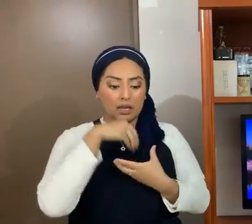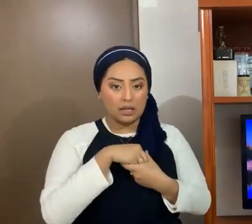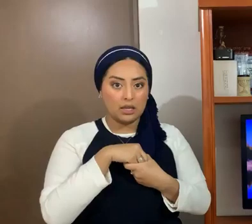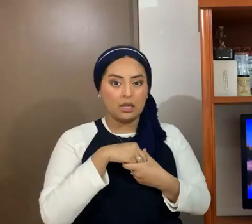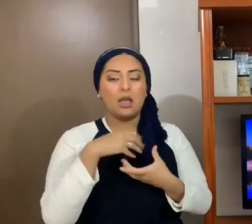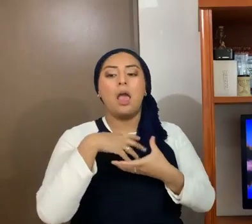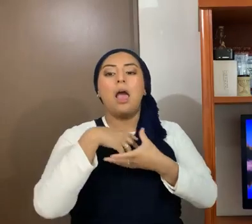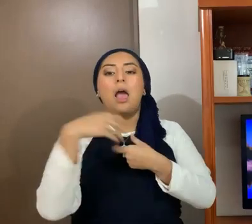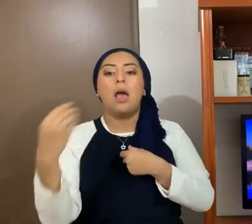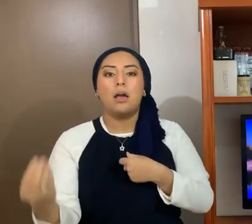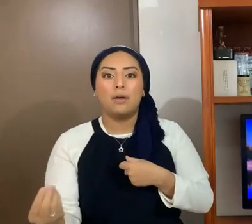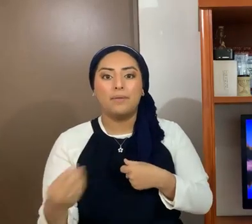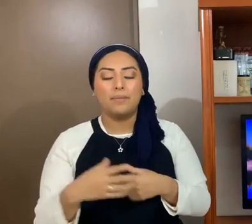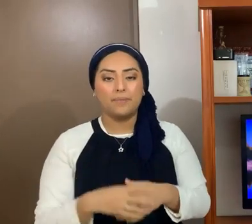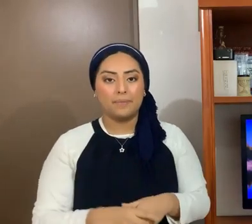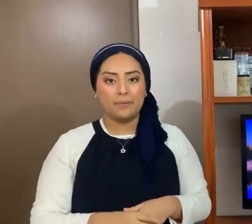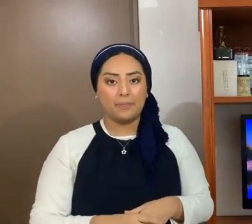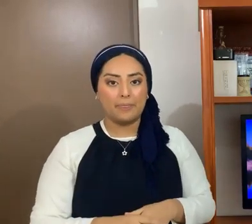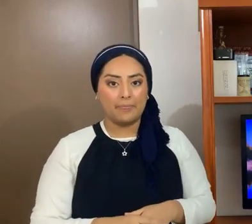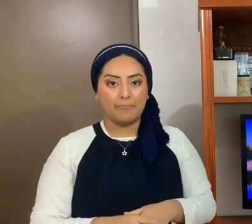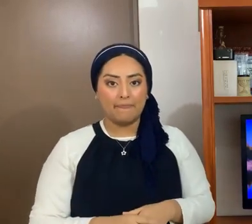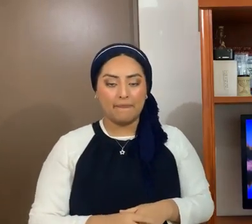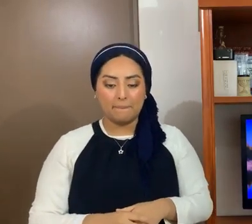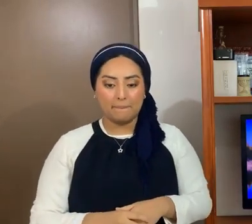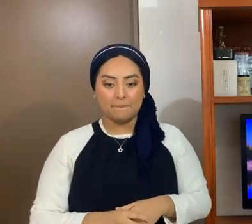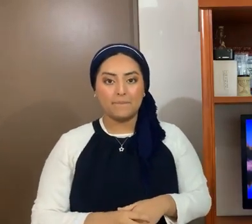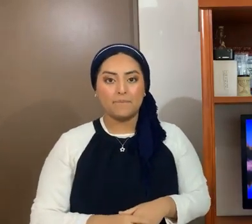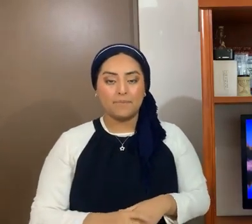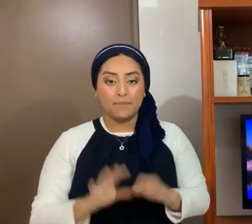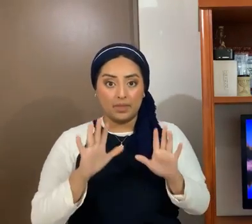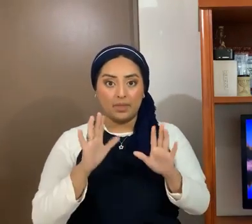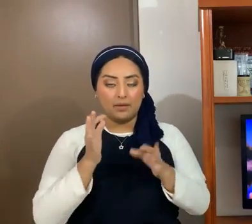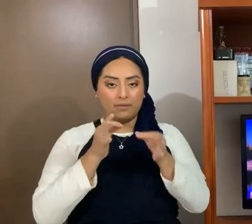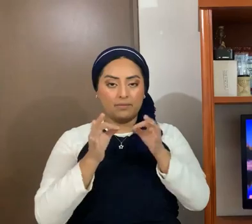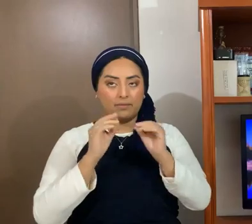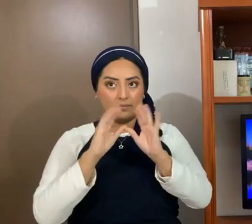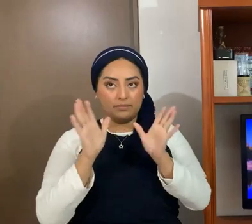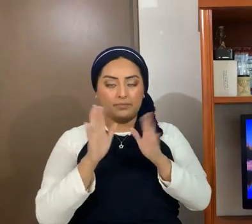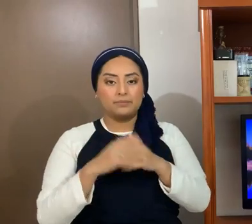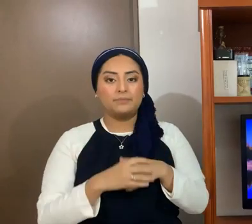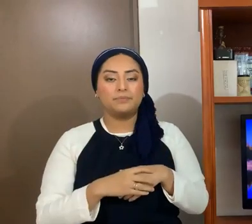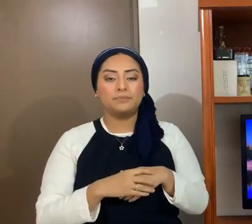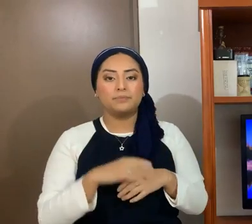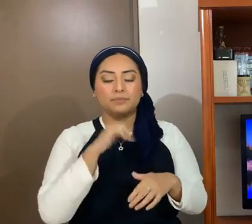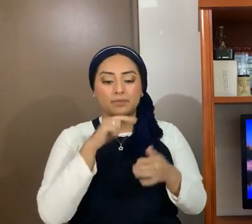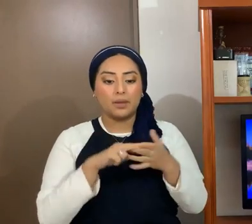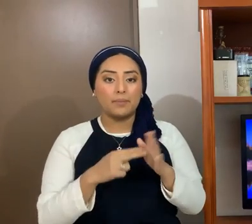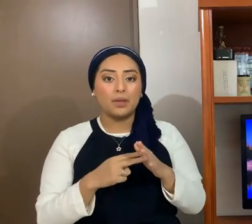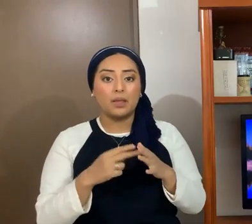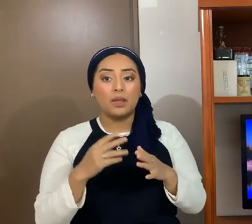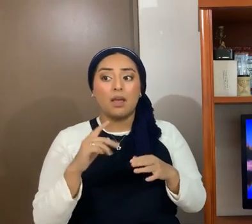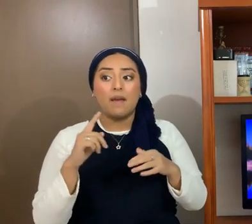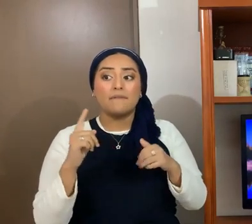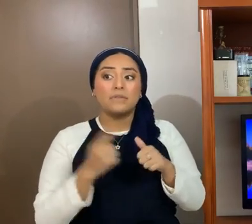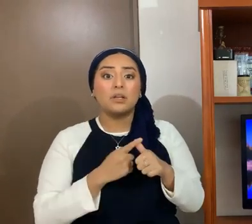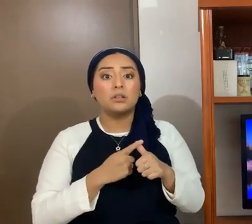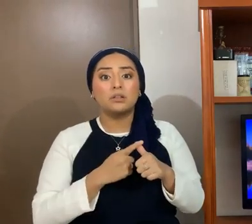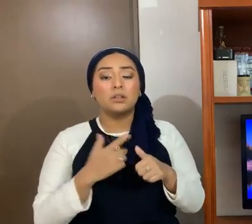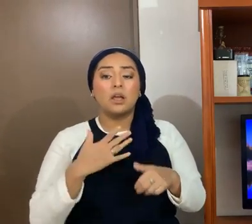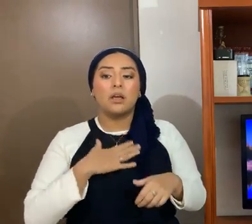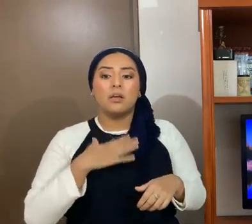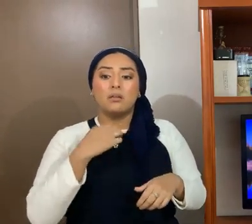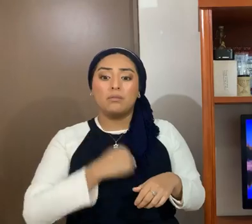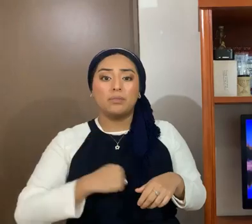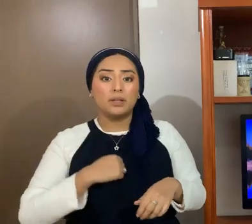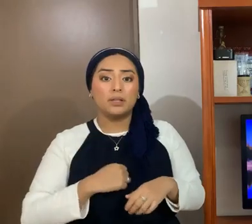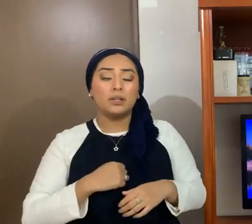dentro hacia afuera. No con esto quiero decir, y lo aclaro, amados hermanos, que alguien diga, bueno, primero voy a